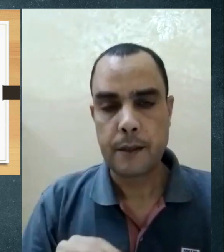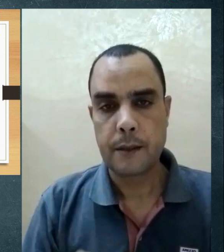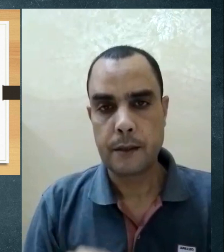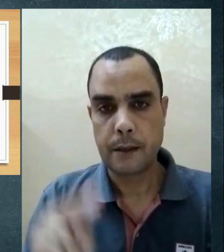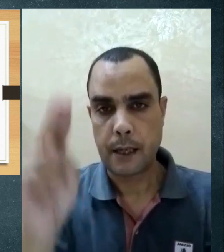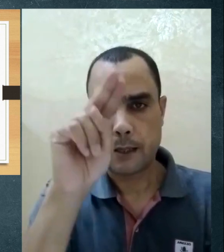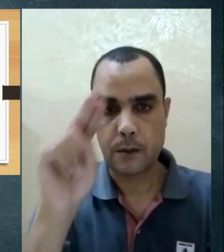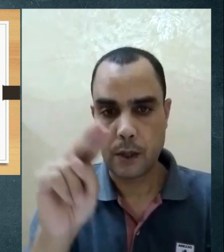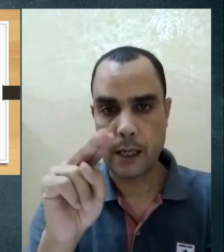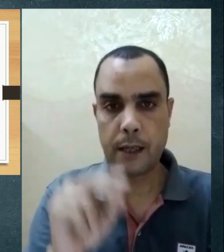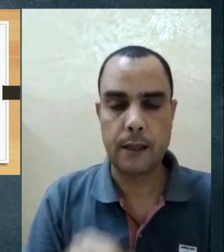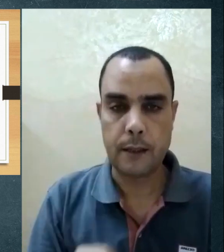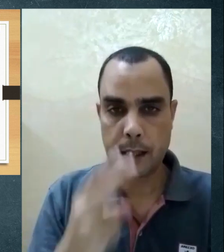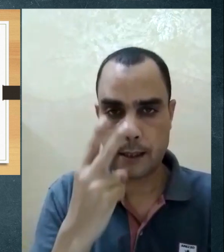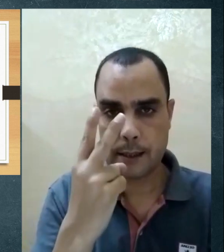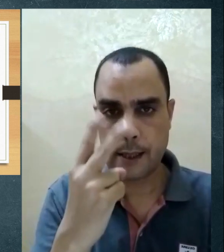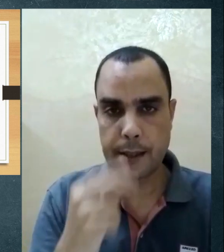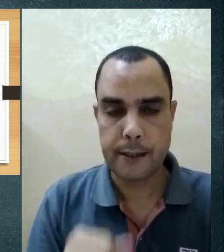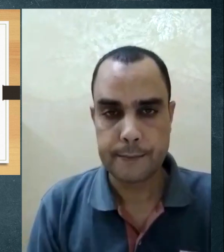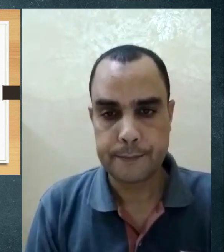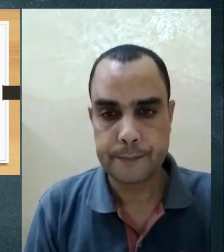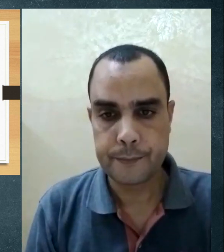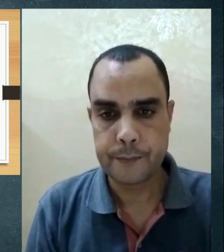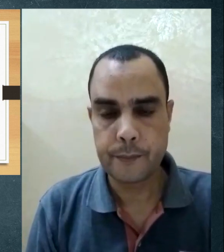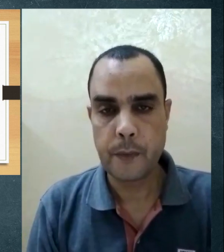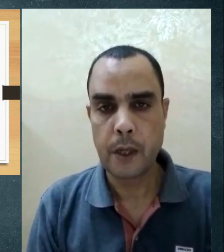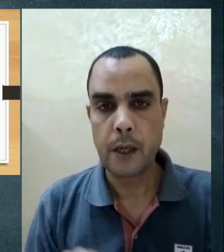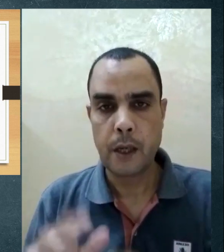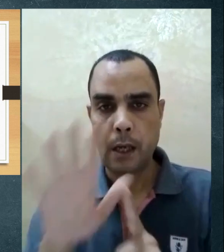إجابة السؤال الثاني،